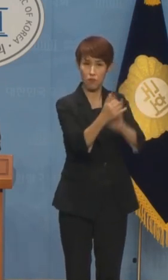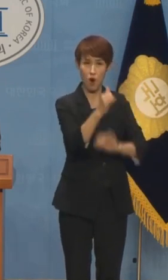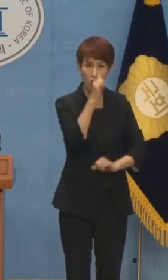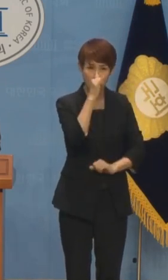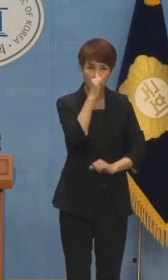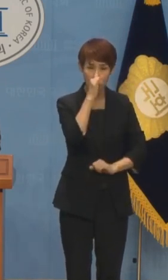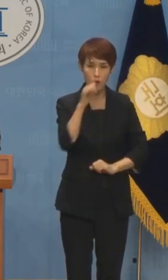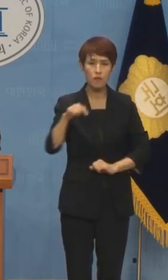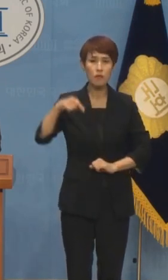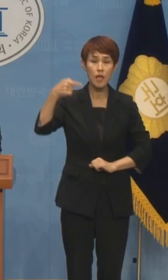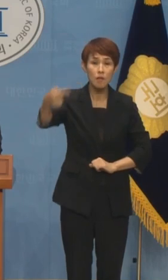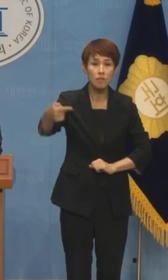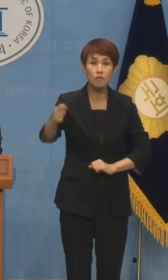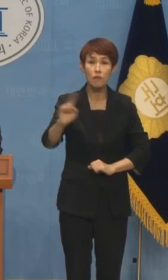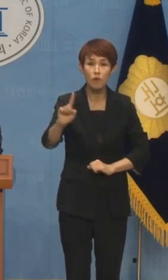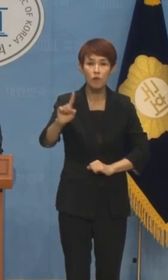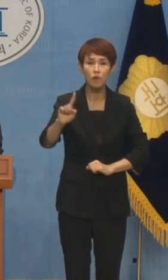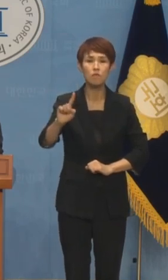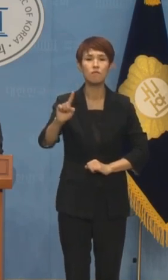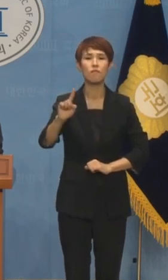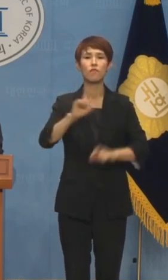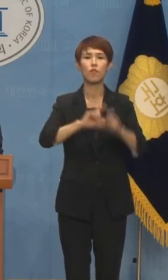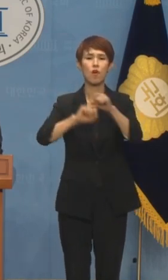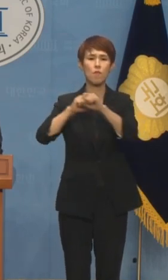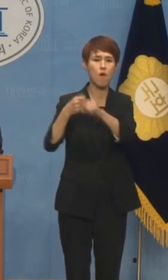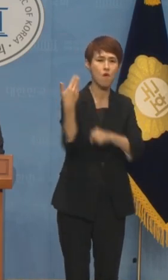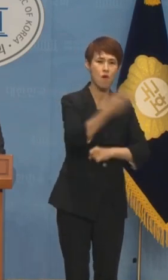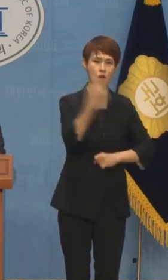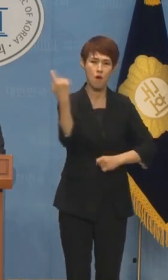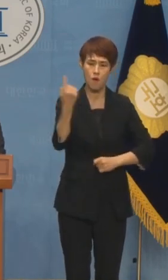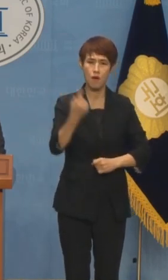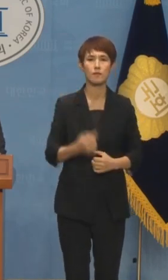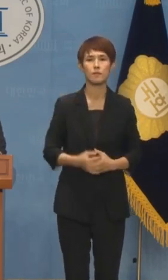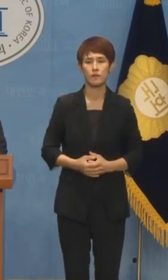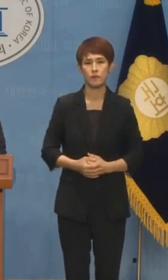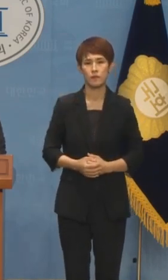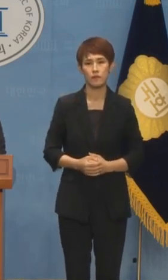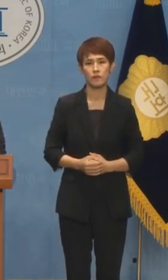행사한다면 그 다음 심판을 재촉할 뿐임을 명심하십시오.